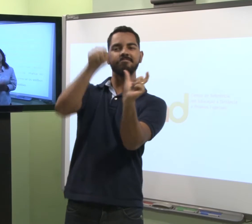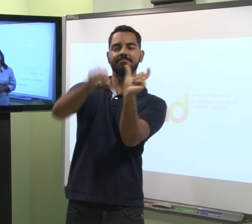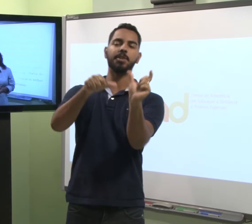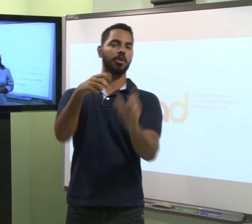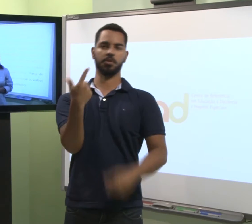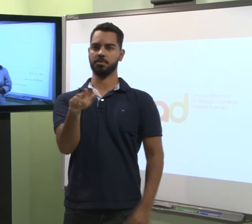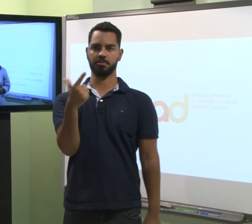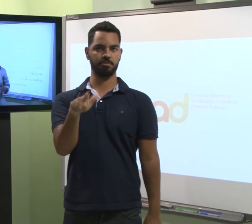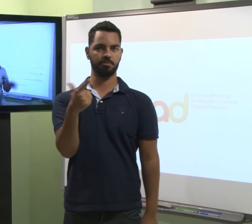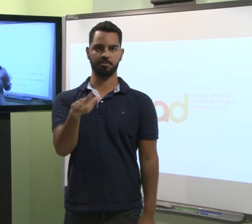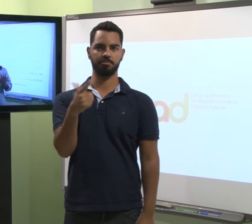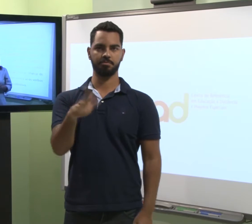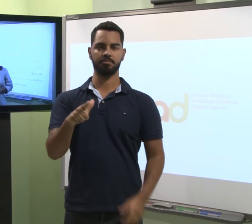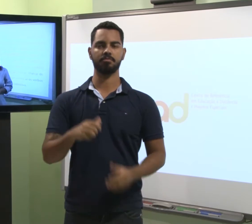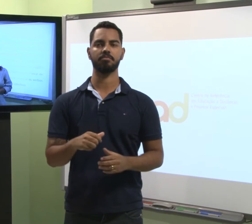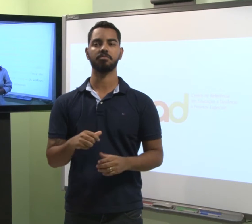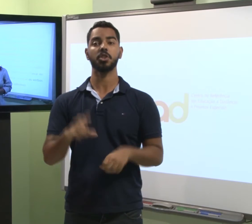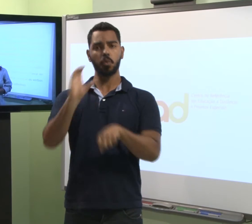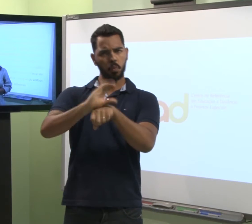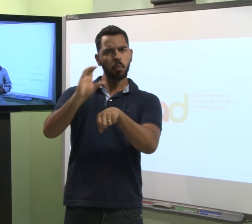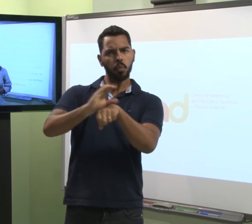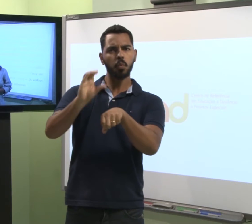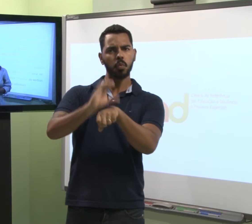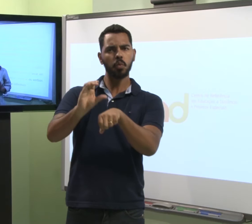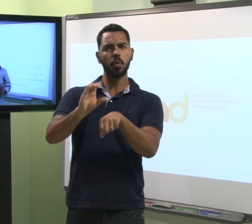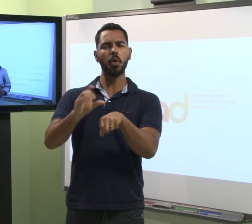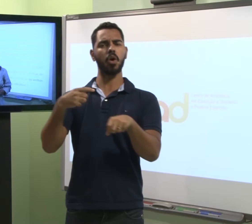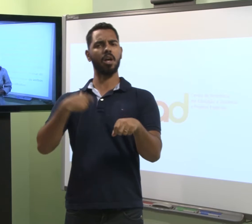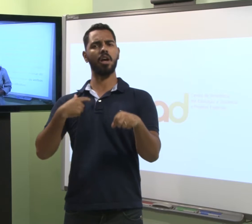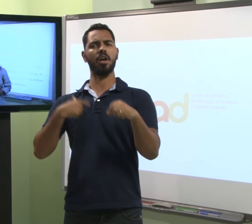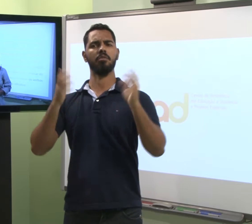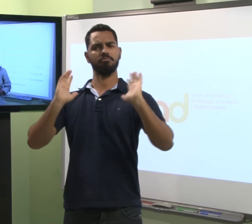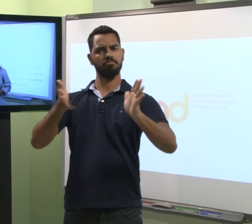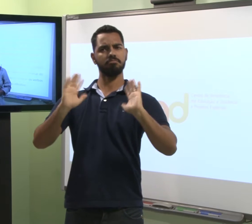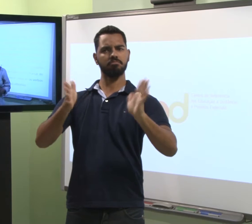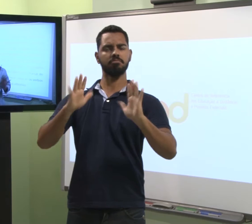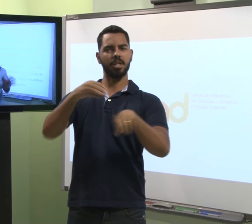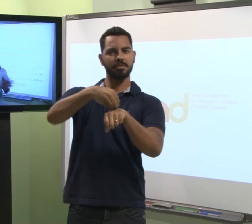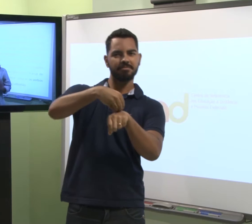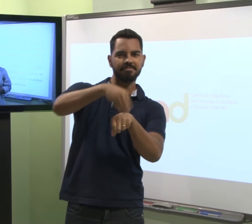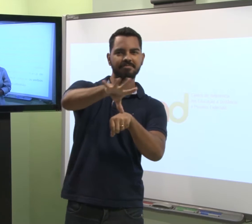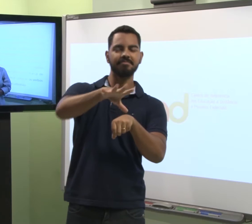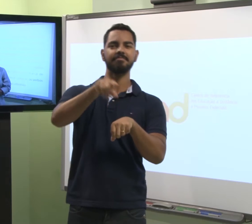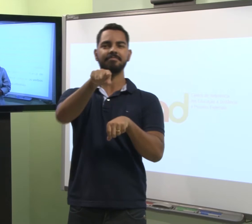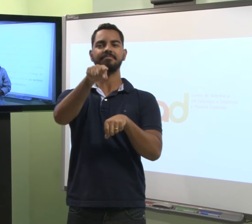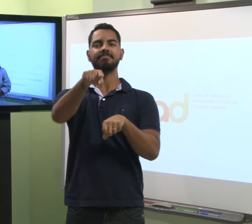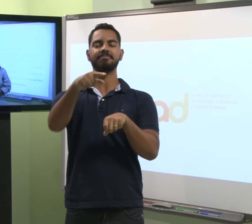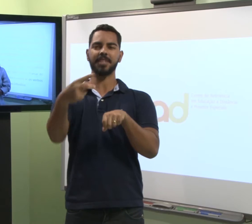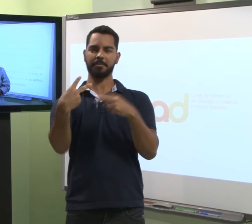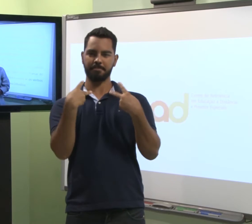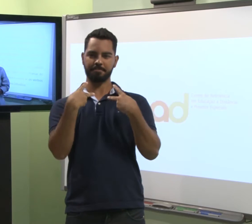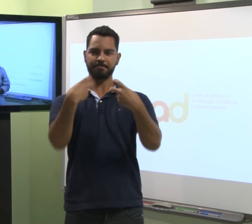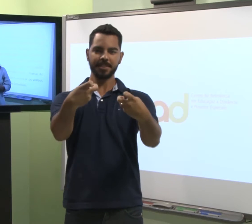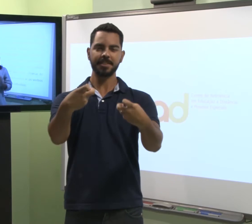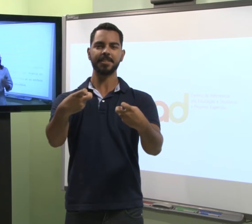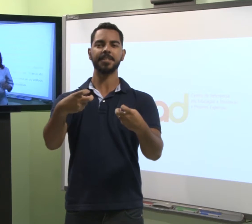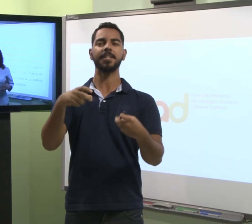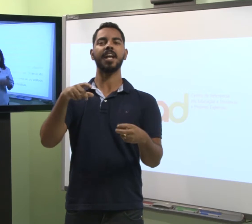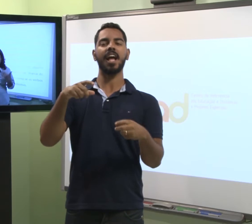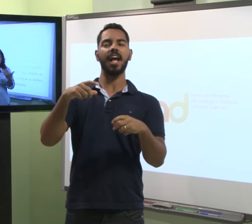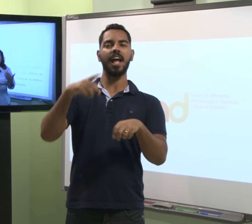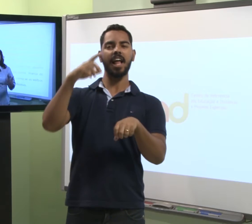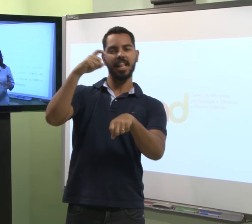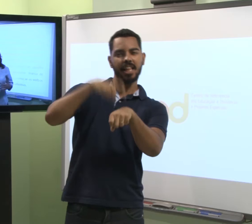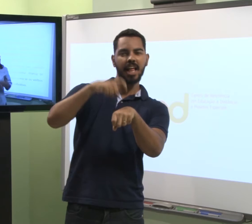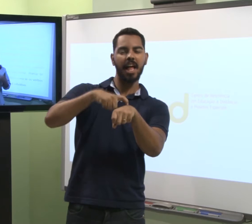já tenham visto aqui no curso, em algum momento, que a Libras não apresenta marca de tempo nas formas verbais. Acontece como